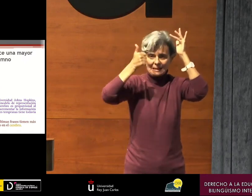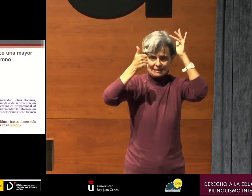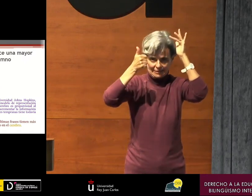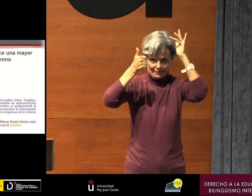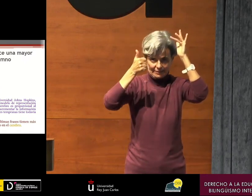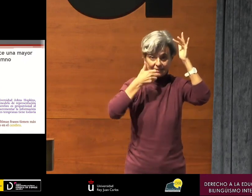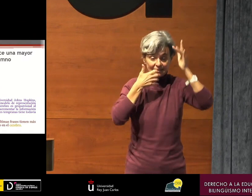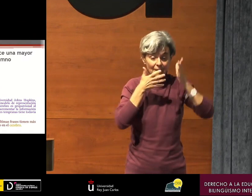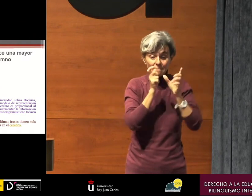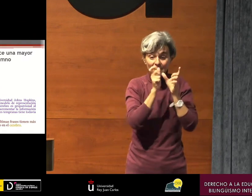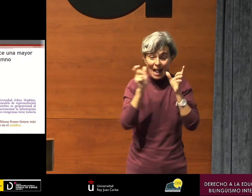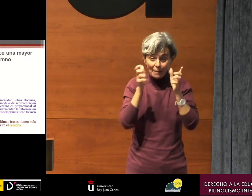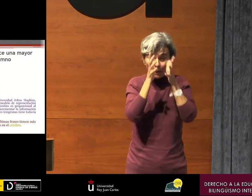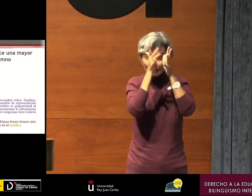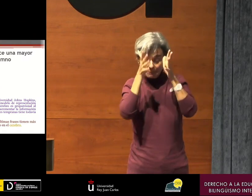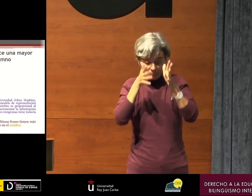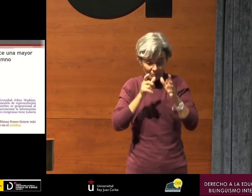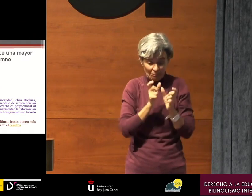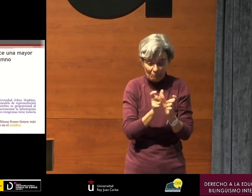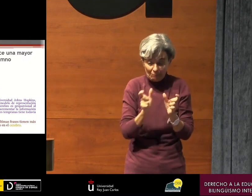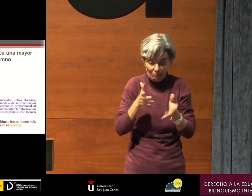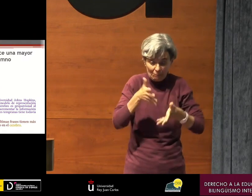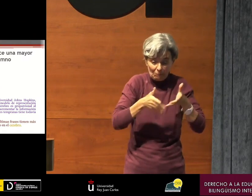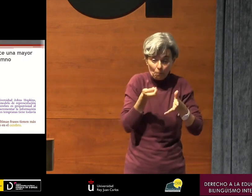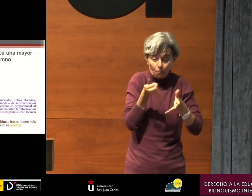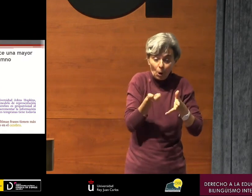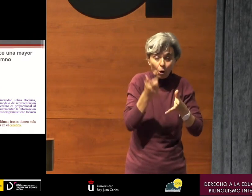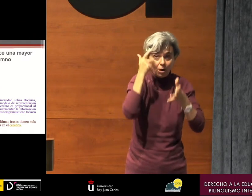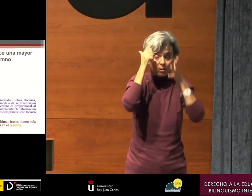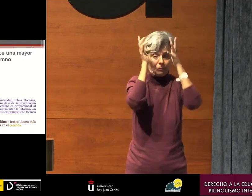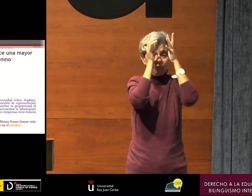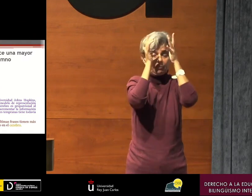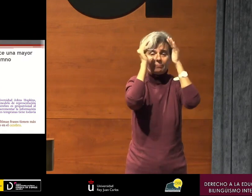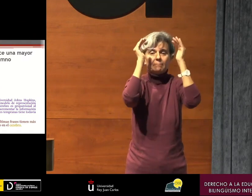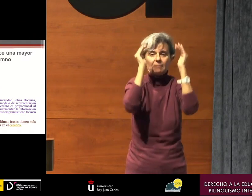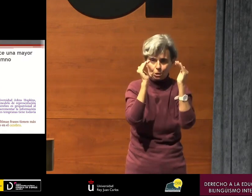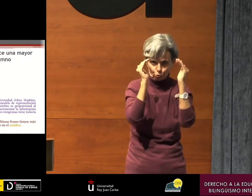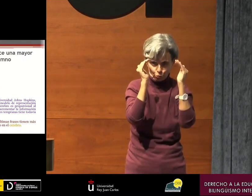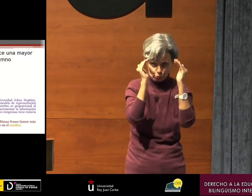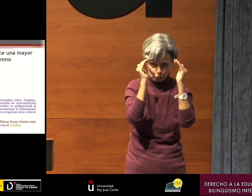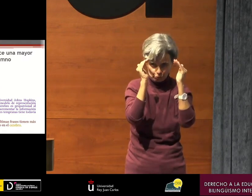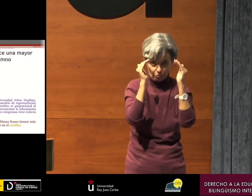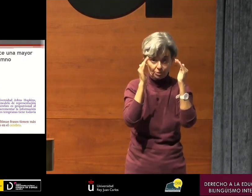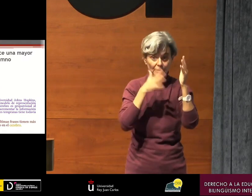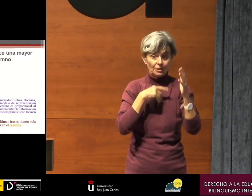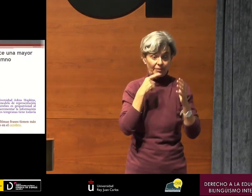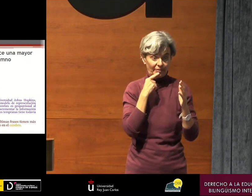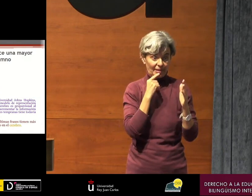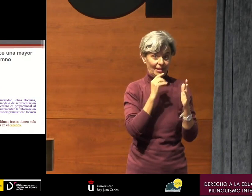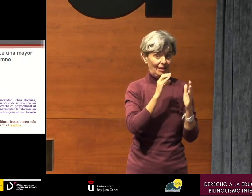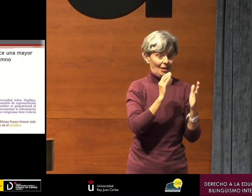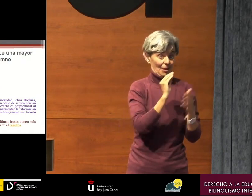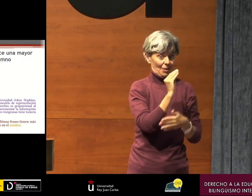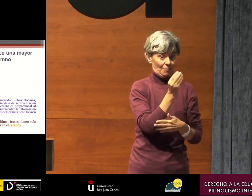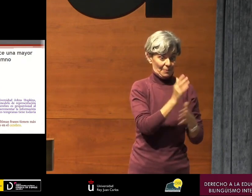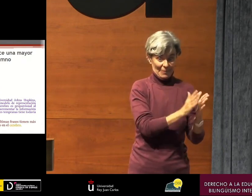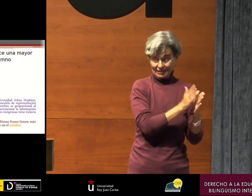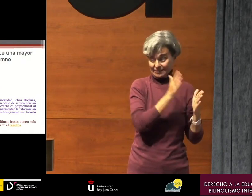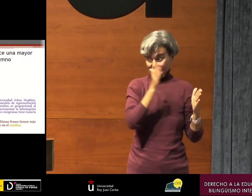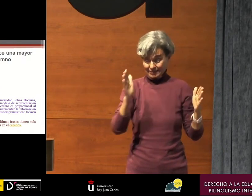activan es proporcional al número de palabras que se utilizan, al número de signos que